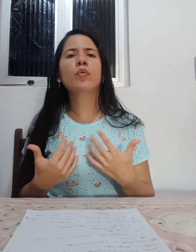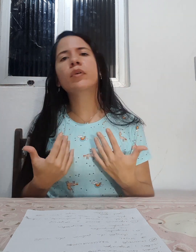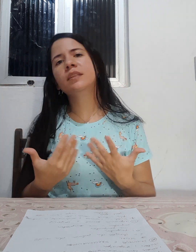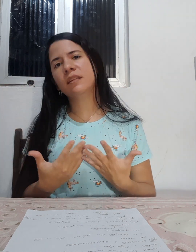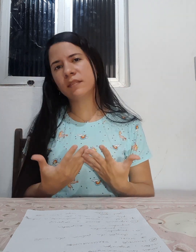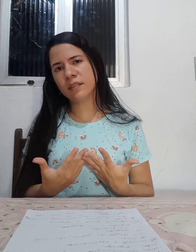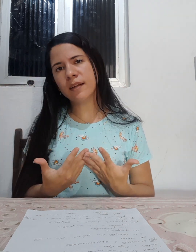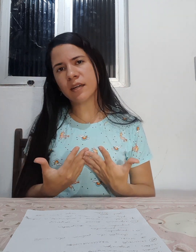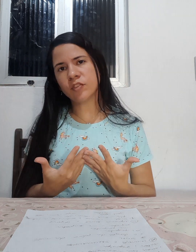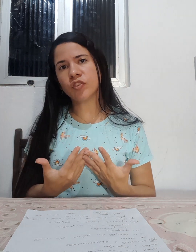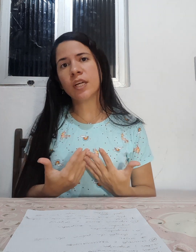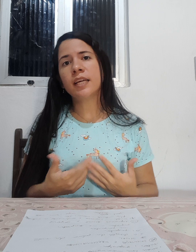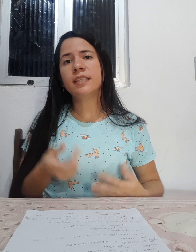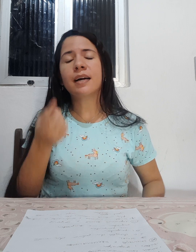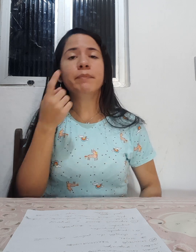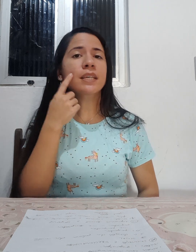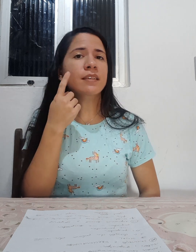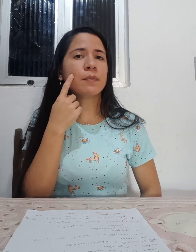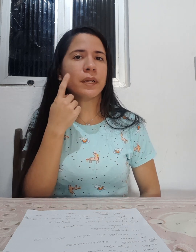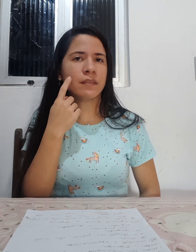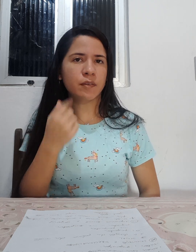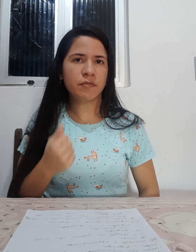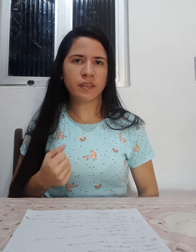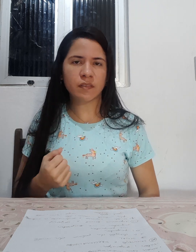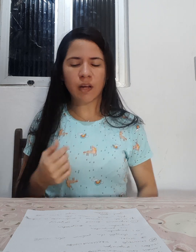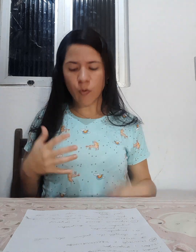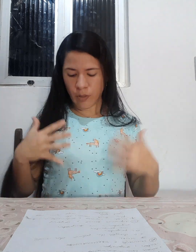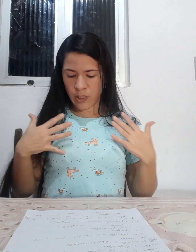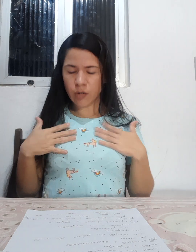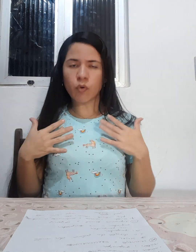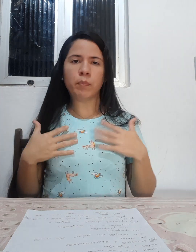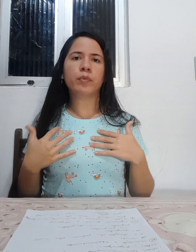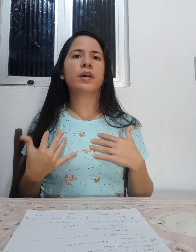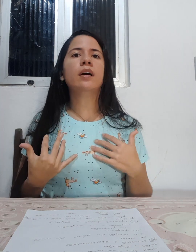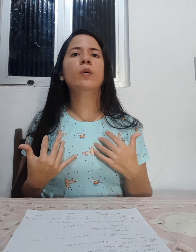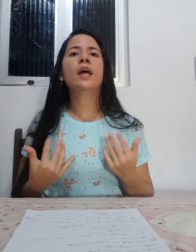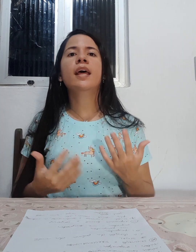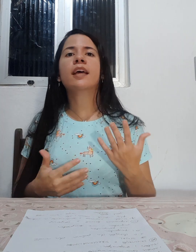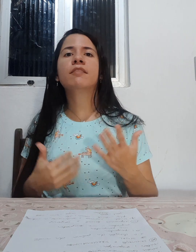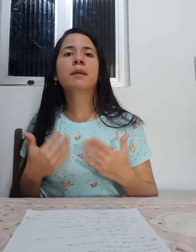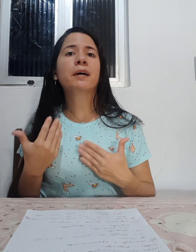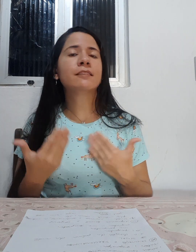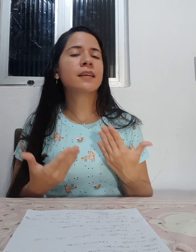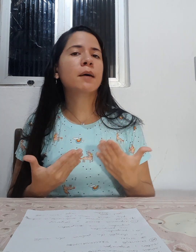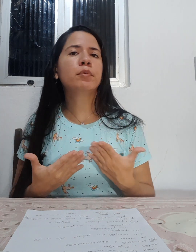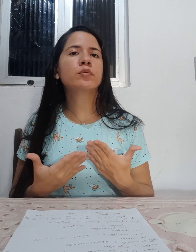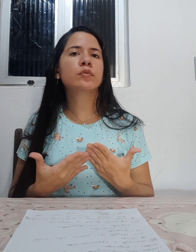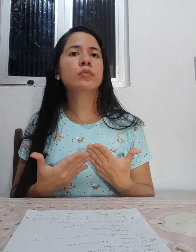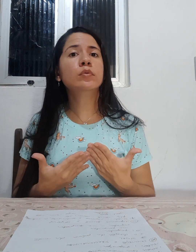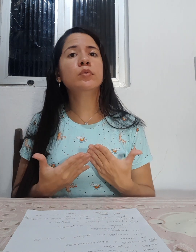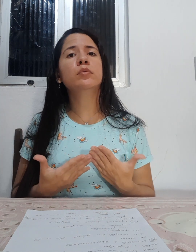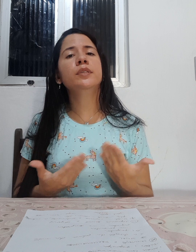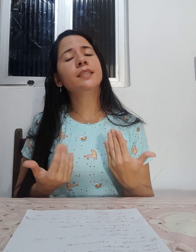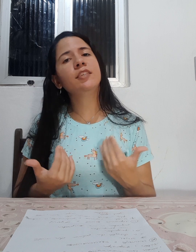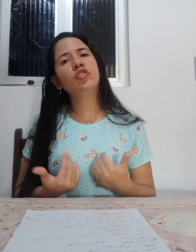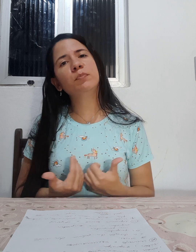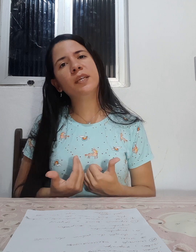com intensidade. E a minha expressão facial e corporal é que vai passar para o surdo o